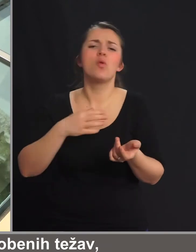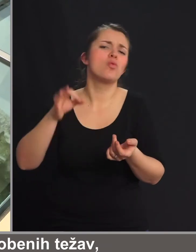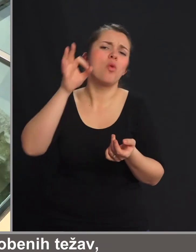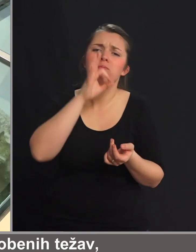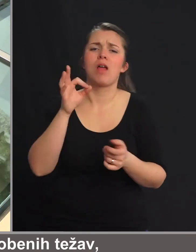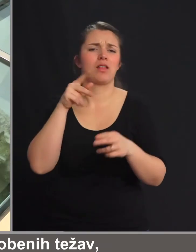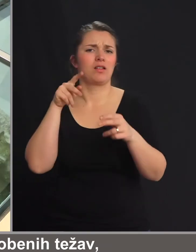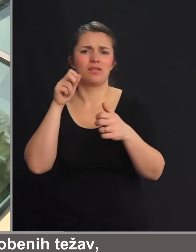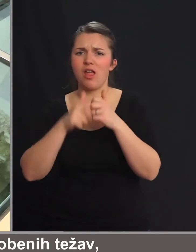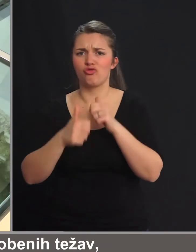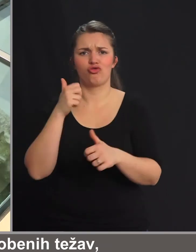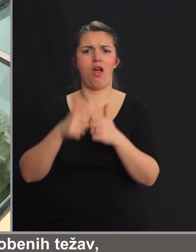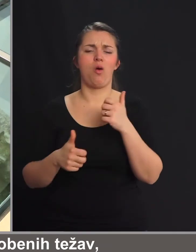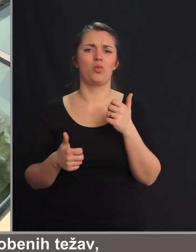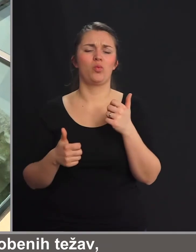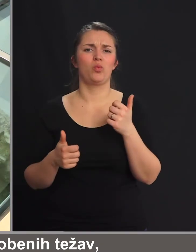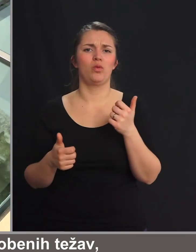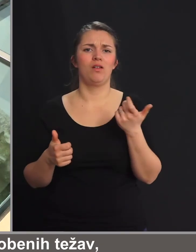nisem imel nobenih težav,